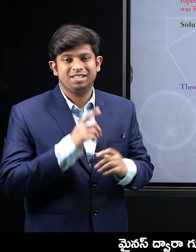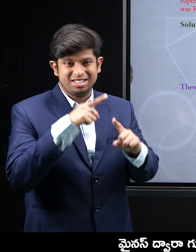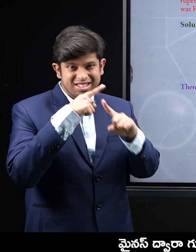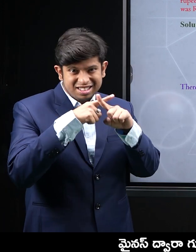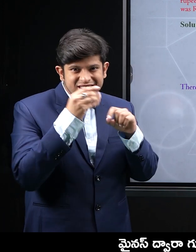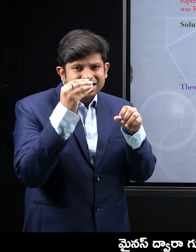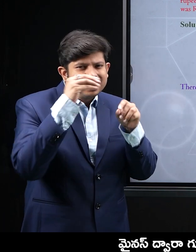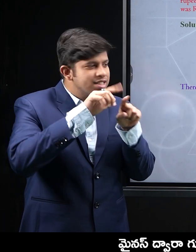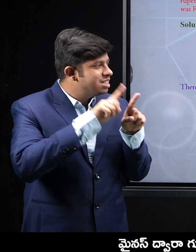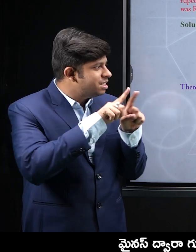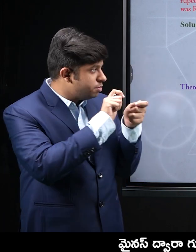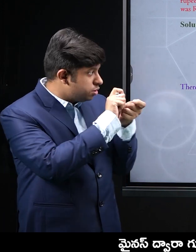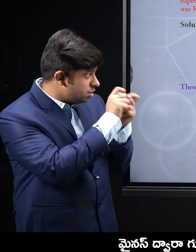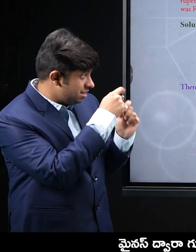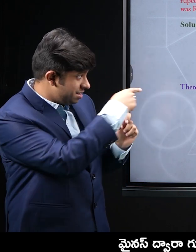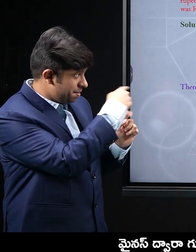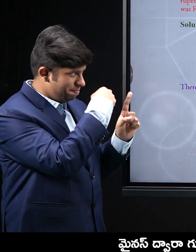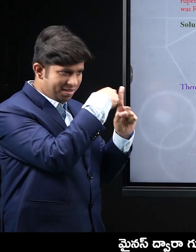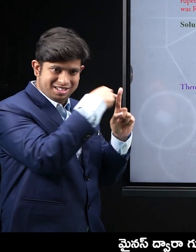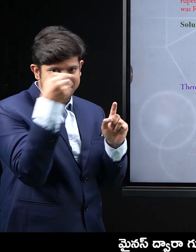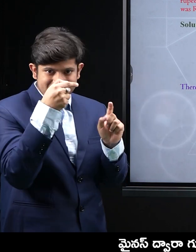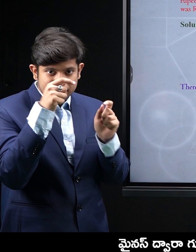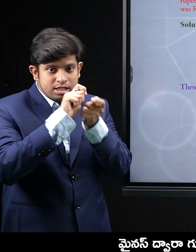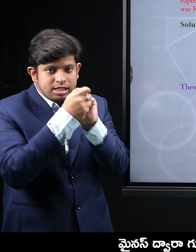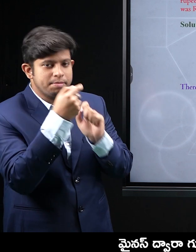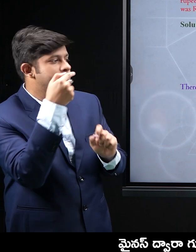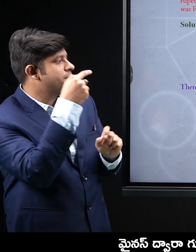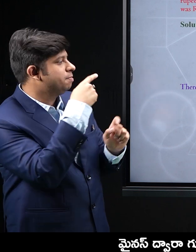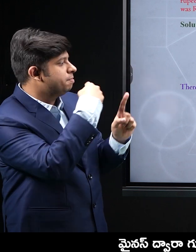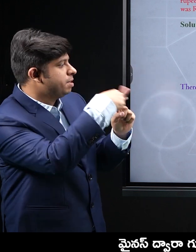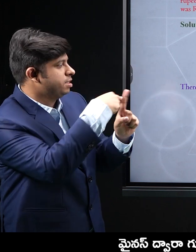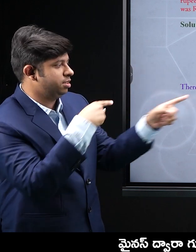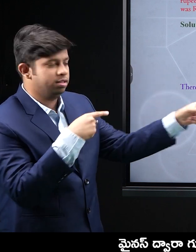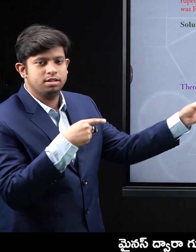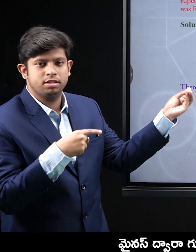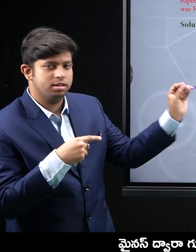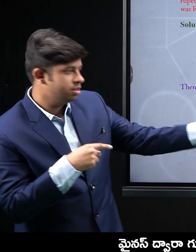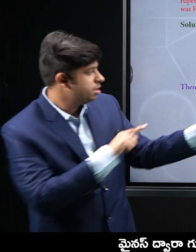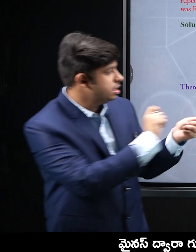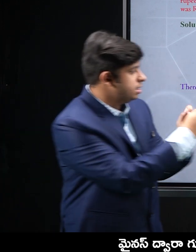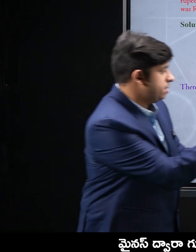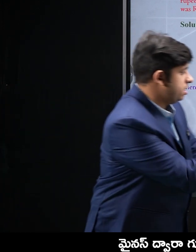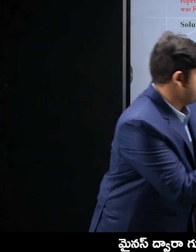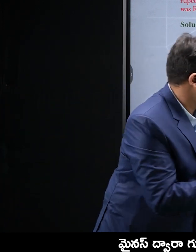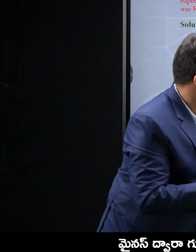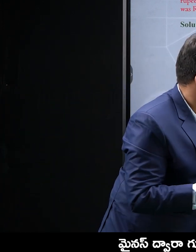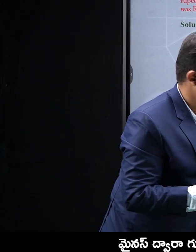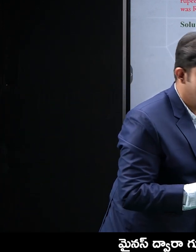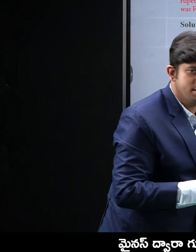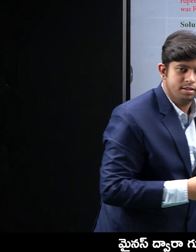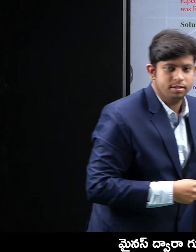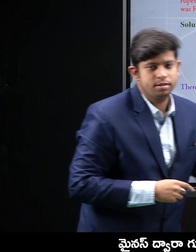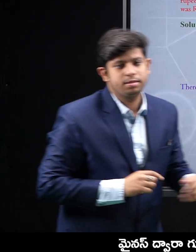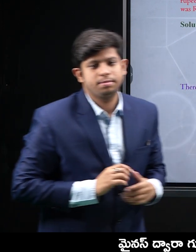మైనస్ ద్వారా గుణిస్తే మనకు లభిస్తుంది x స్క్వేర్ మైనస్ 110x ప్లస్ 1500 0.